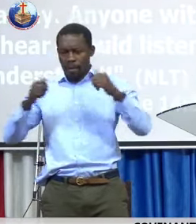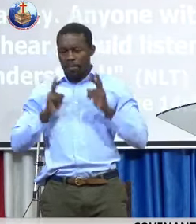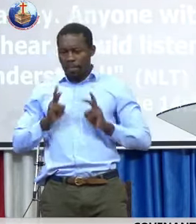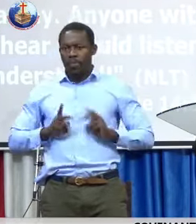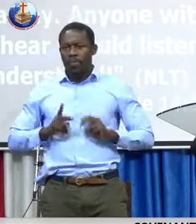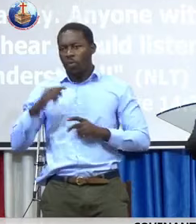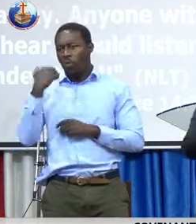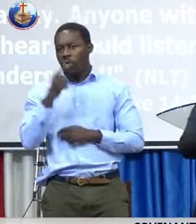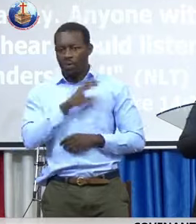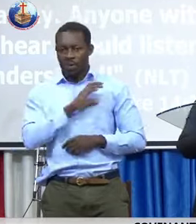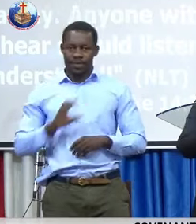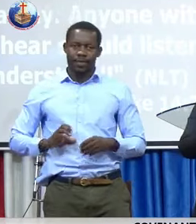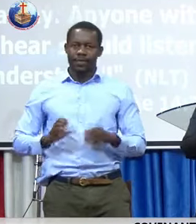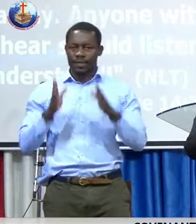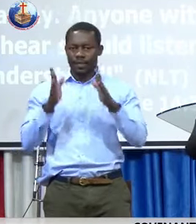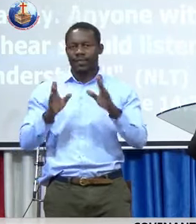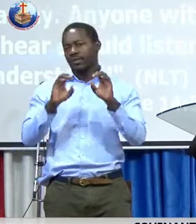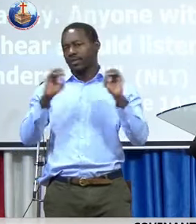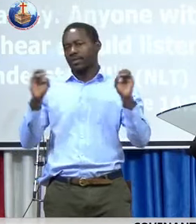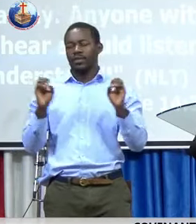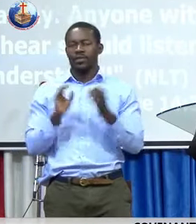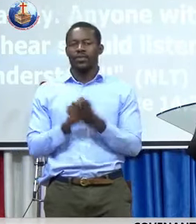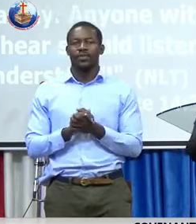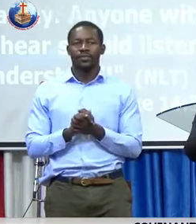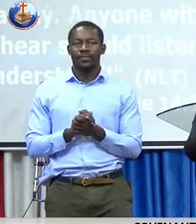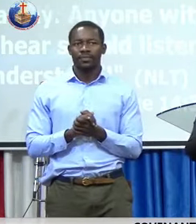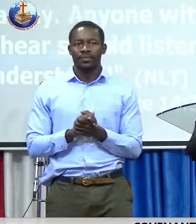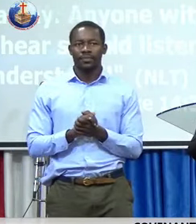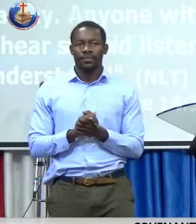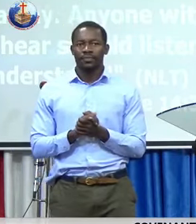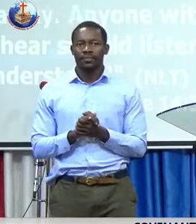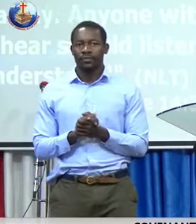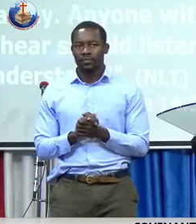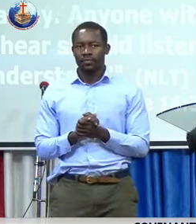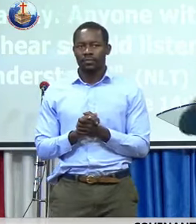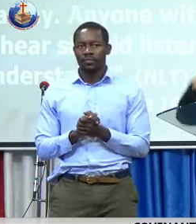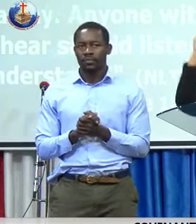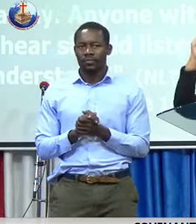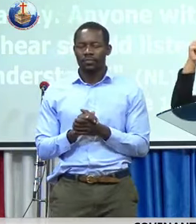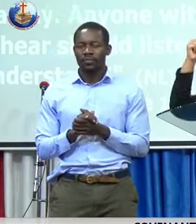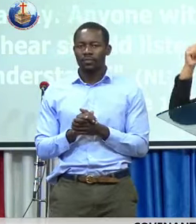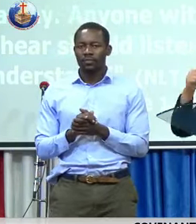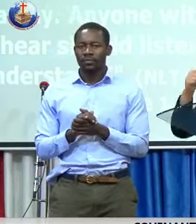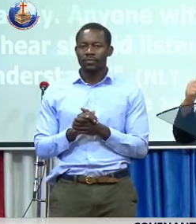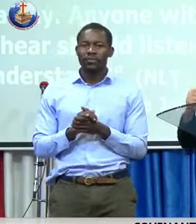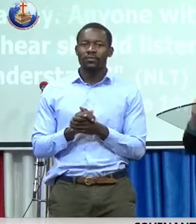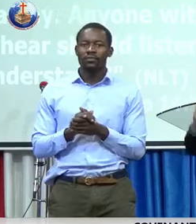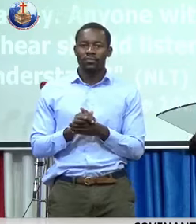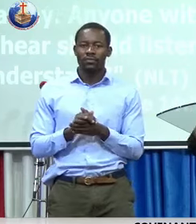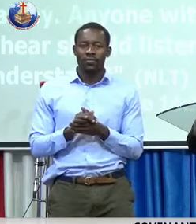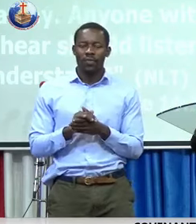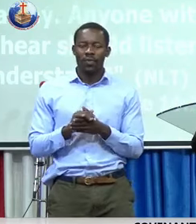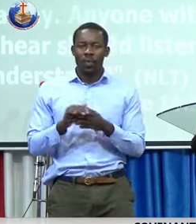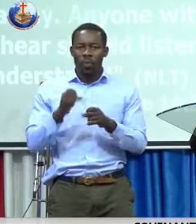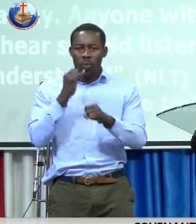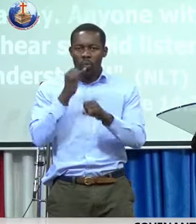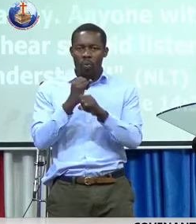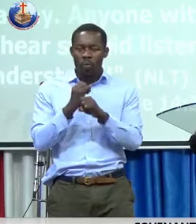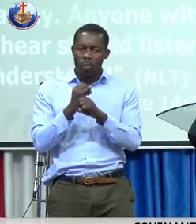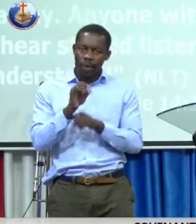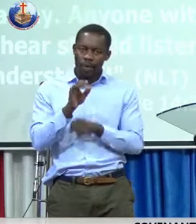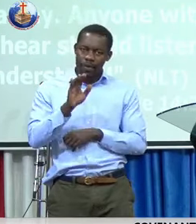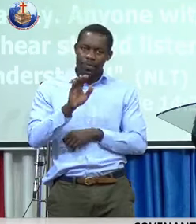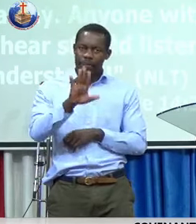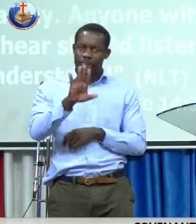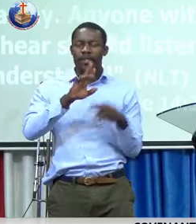as Christians. Huu ndio uwezo ambao utatutenga na watu ambao wamefanyika kwa wa ulimwengu. It is our divine mandate to ensure that wherever we go,